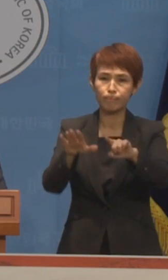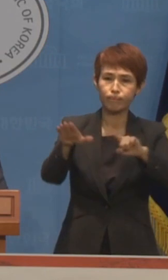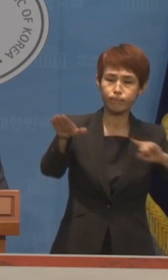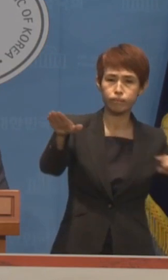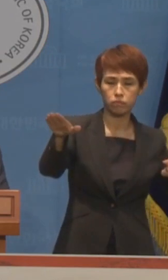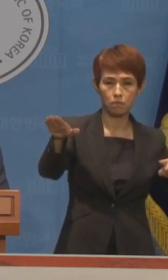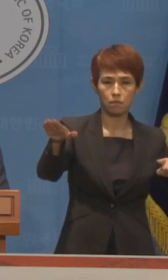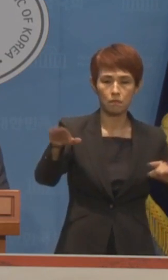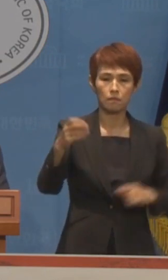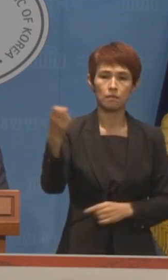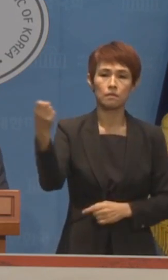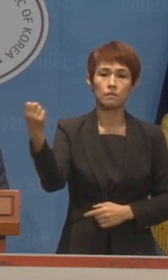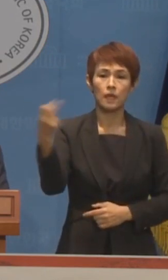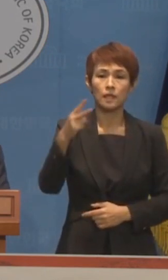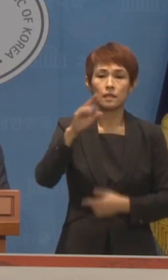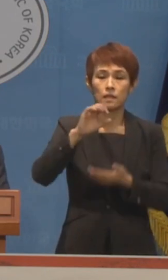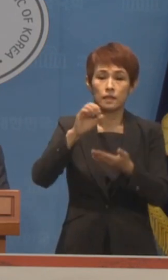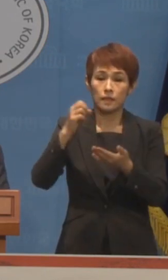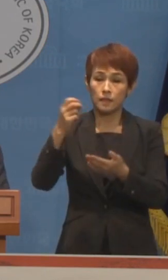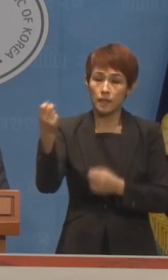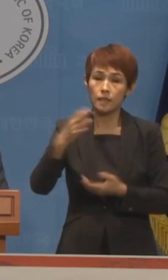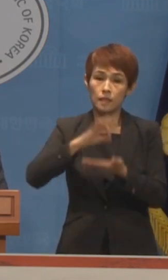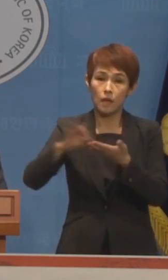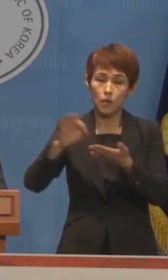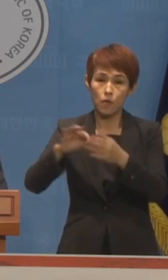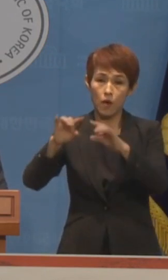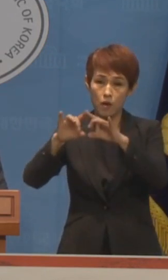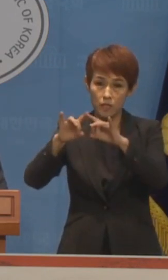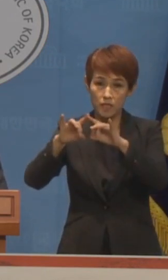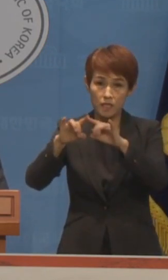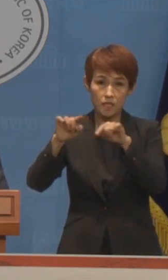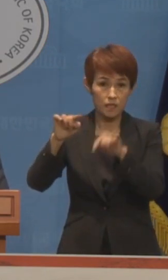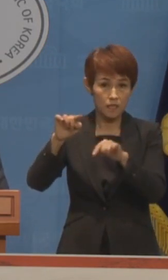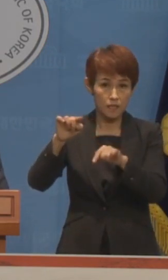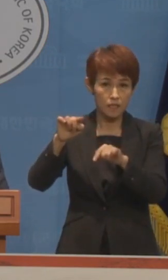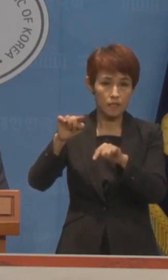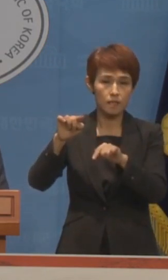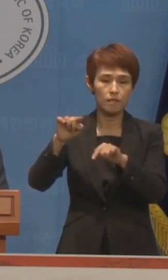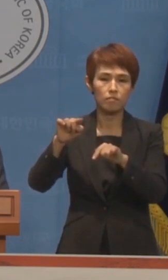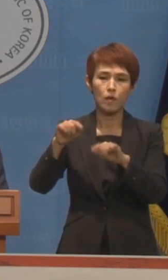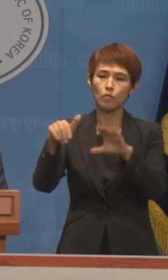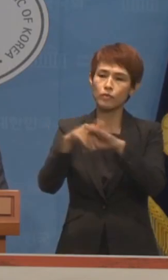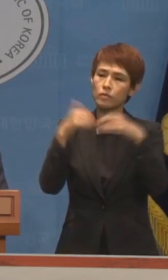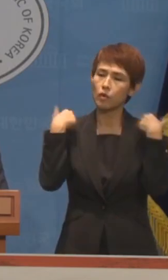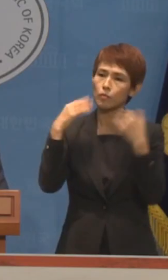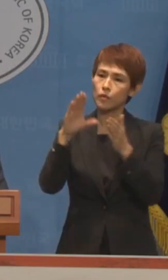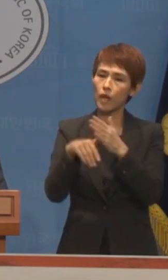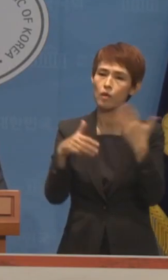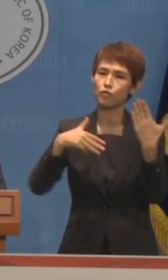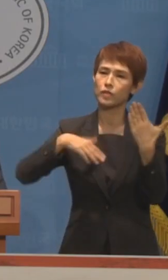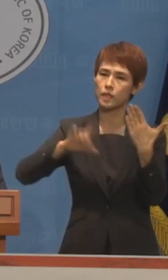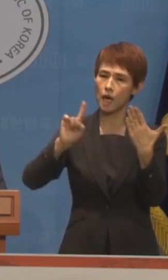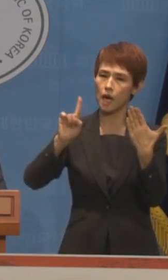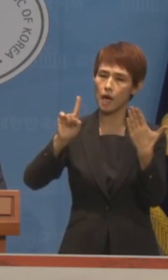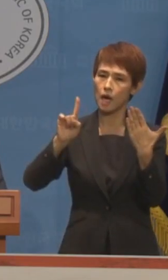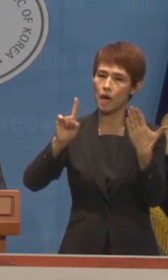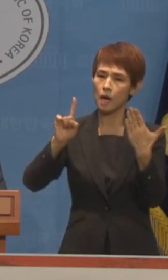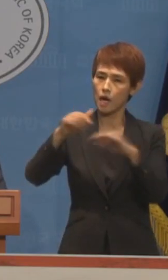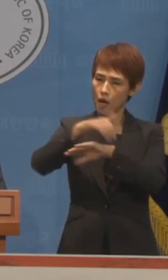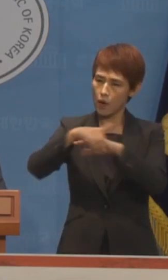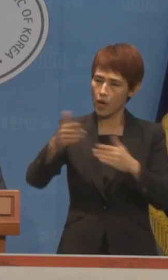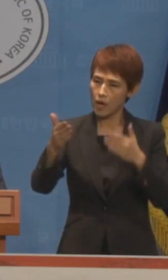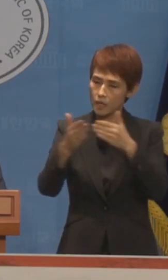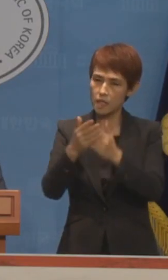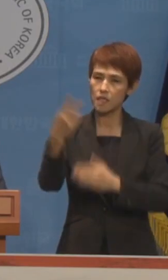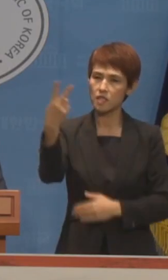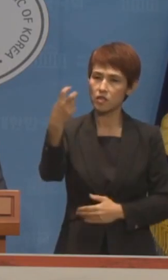재생에너지 비율은 11차 정기본인데 문재인 정부 때 9차 정기본까지 2030년